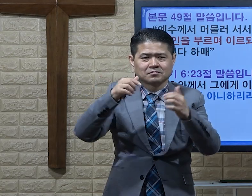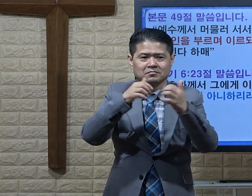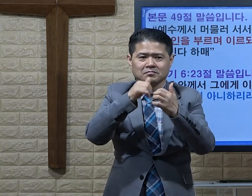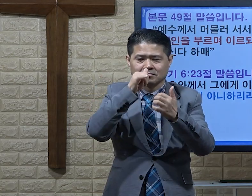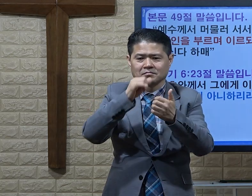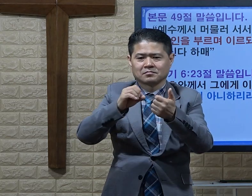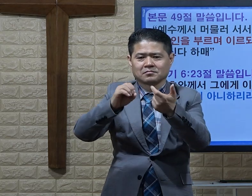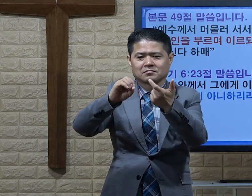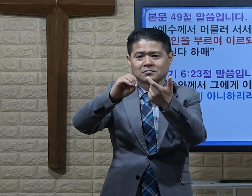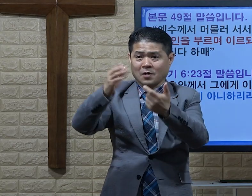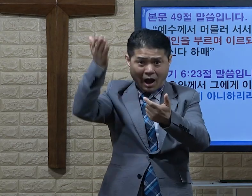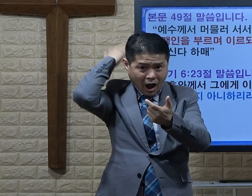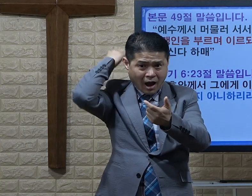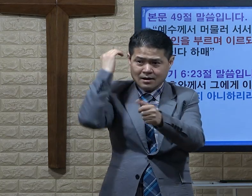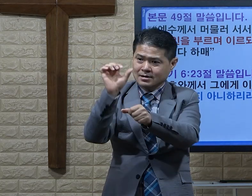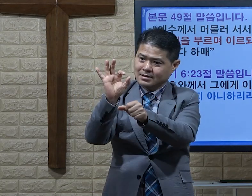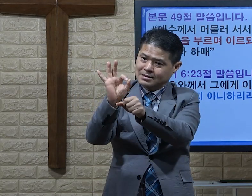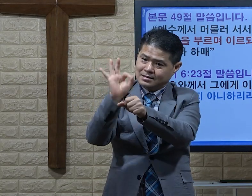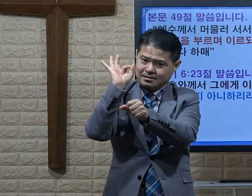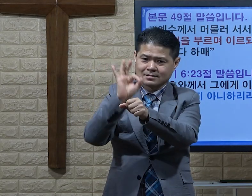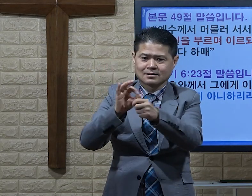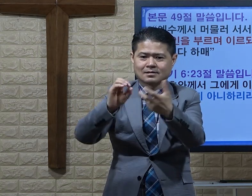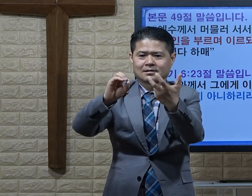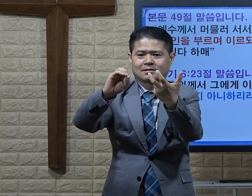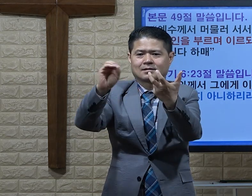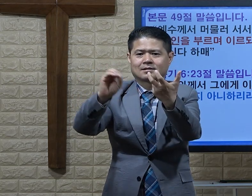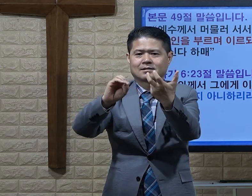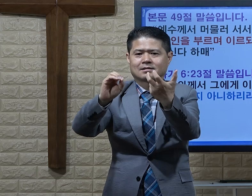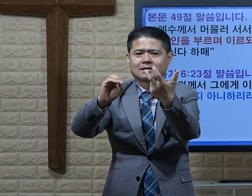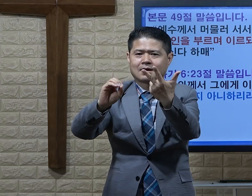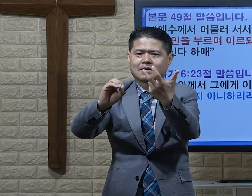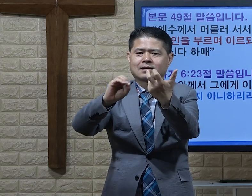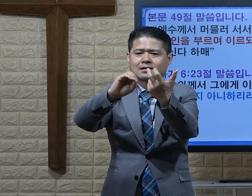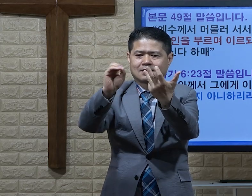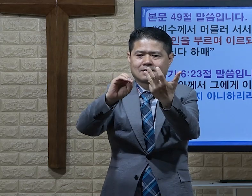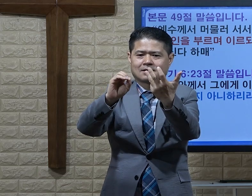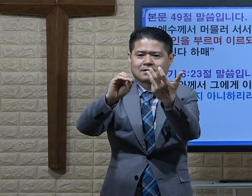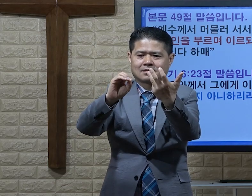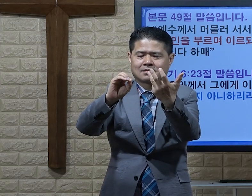대부분 이 10년 전, 이 7, 80% 정도가